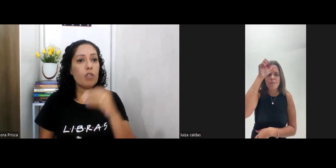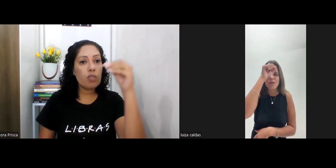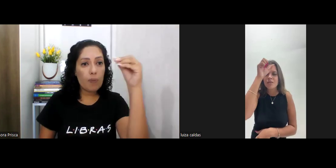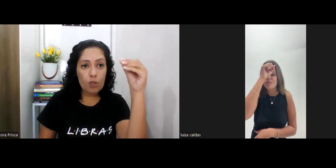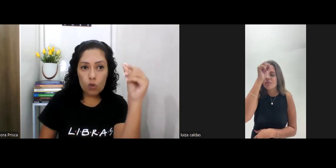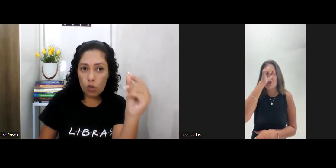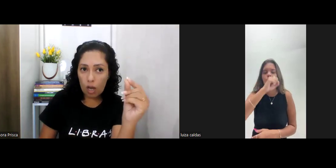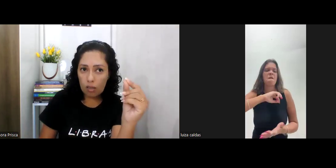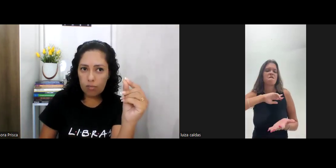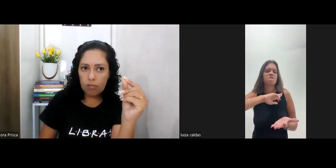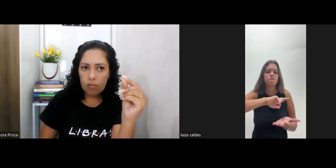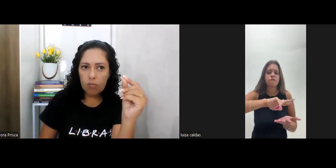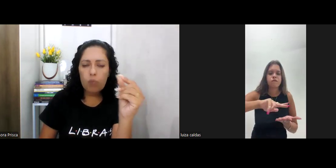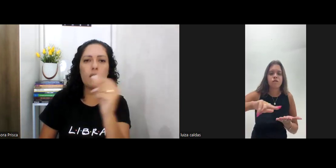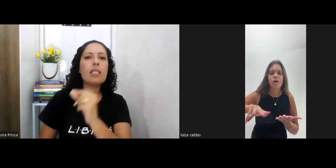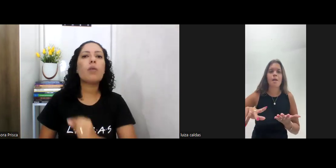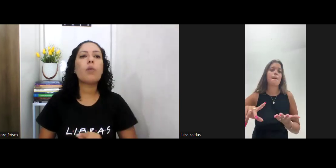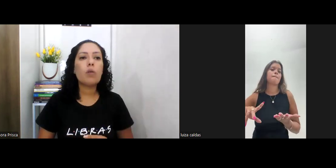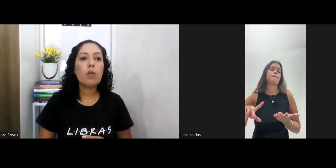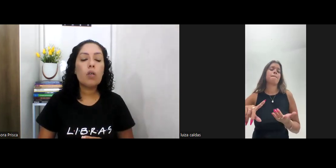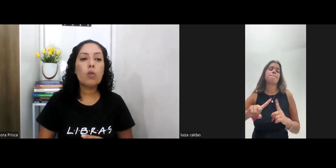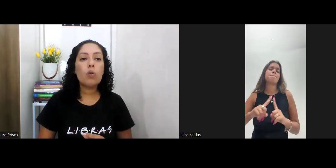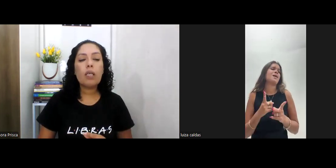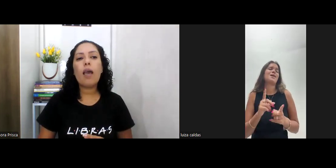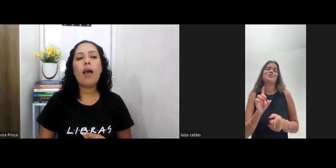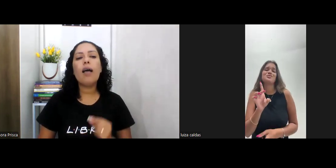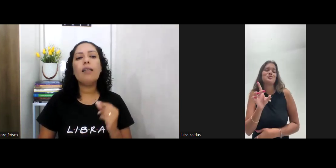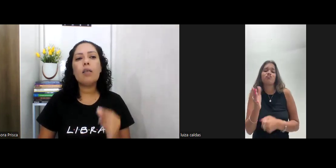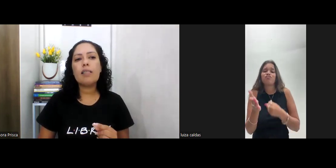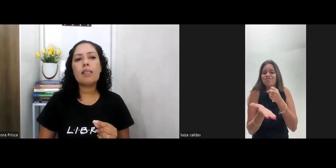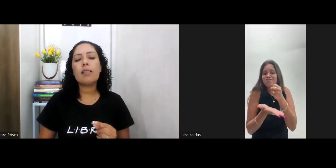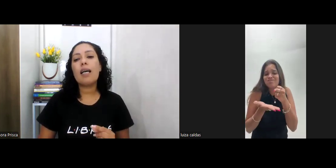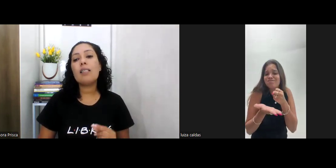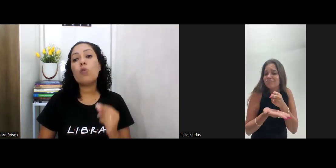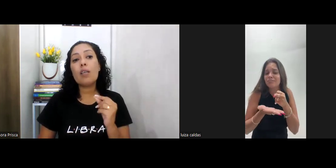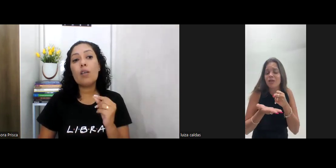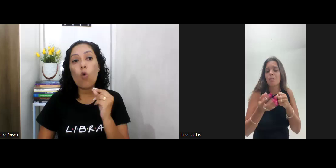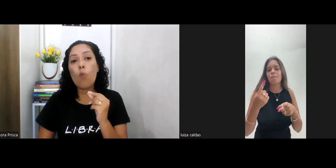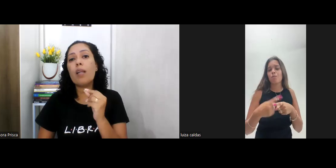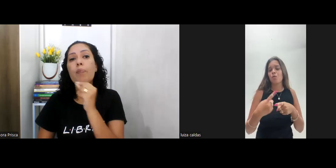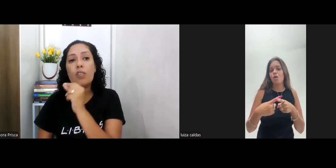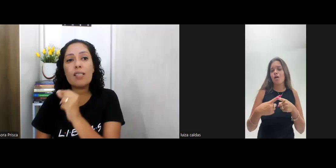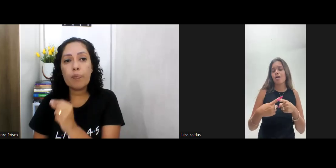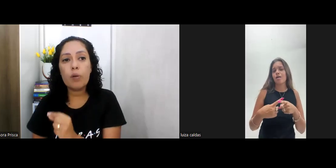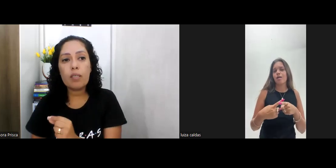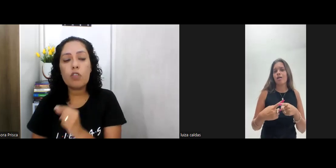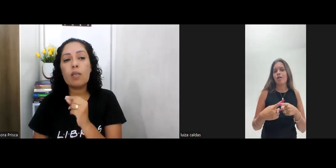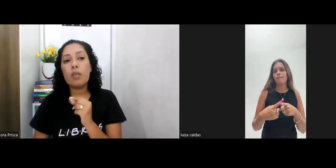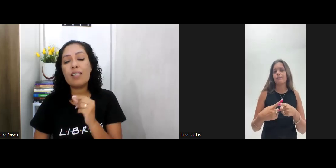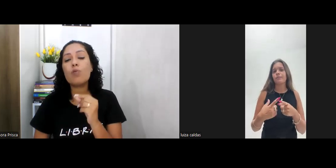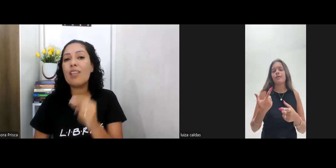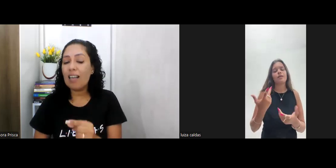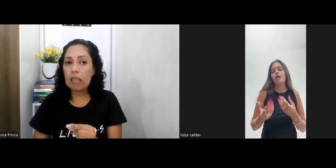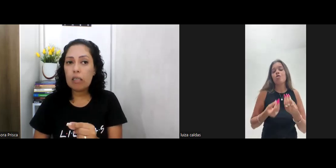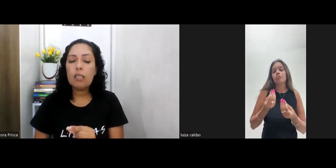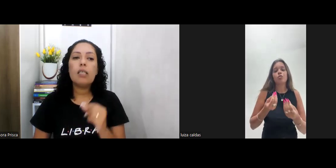mas ao mesmo tempo é só 1% do que é a língua de sinais e como ela pode ser importante, ela